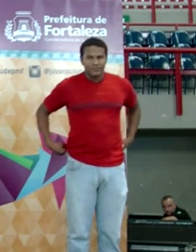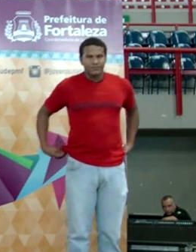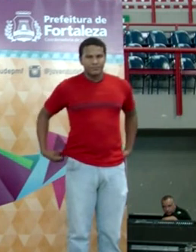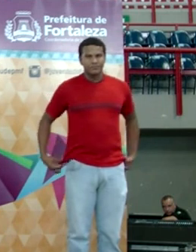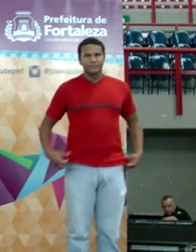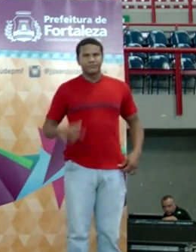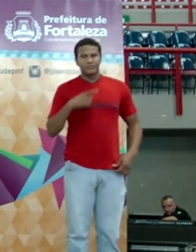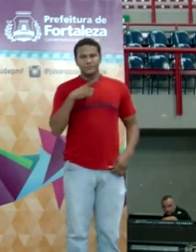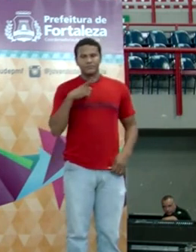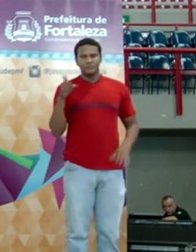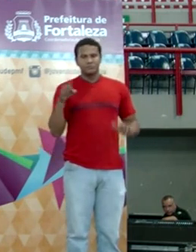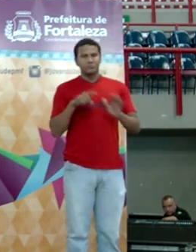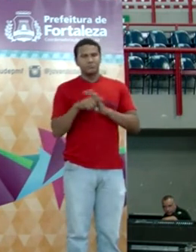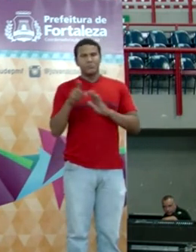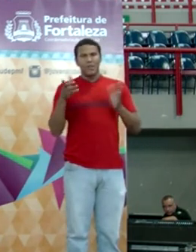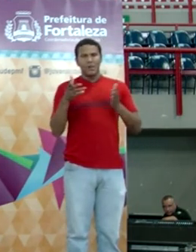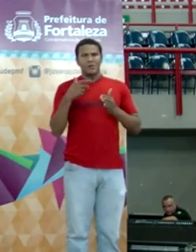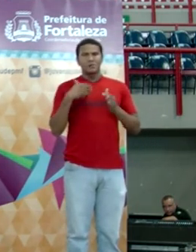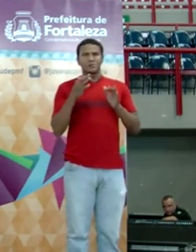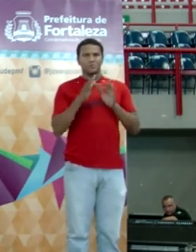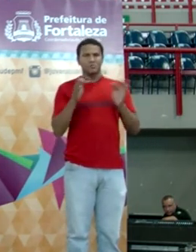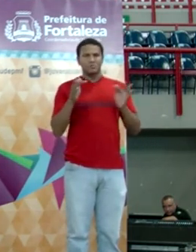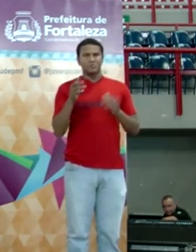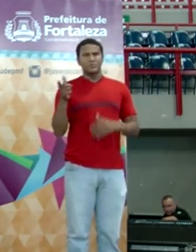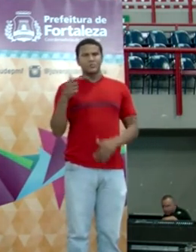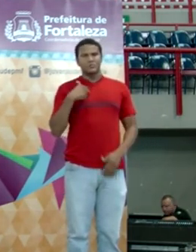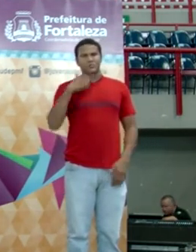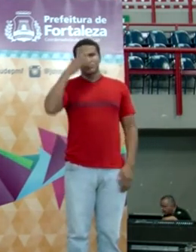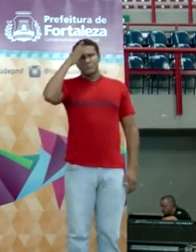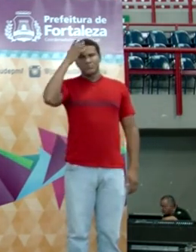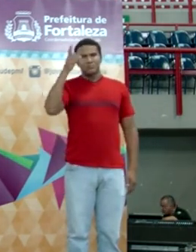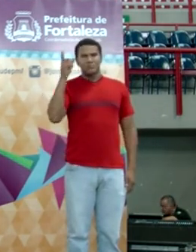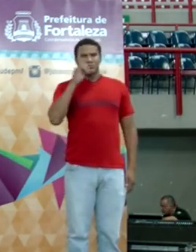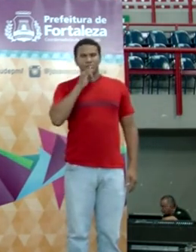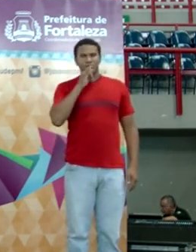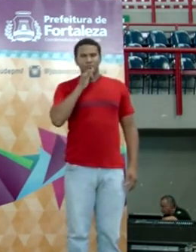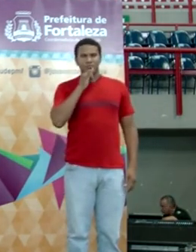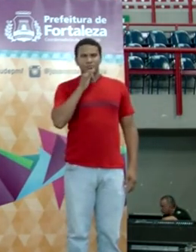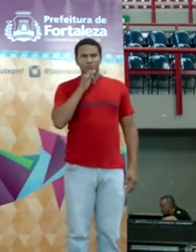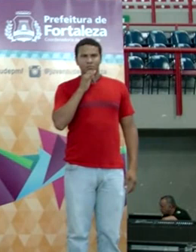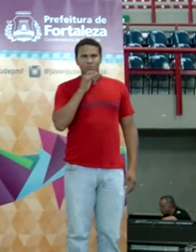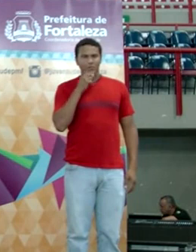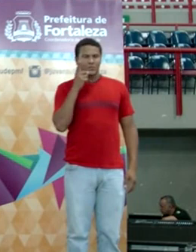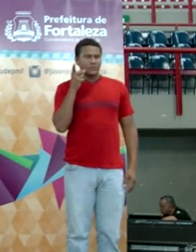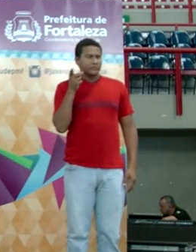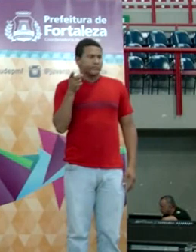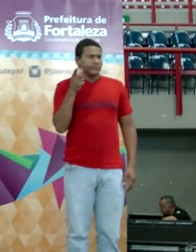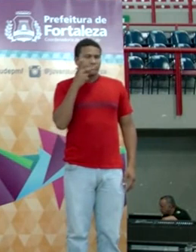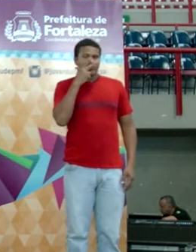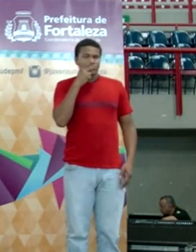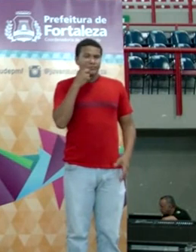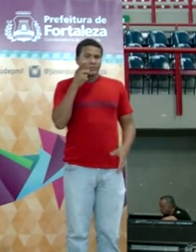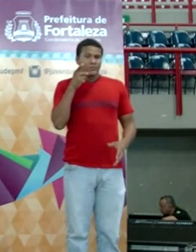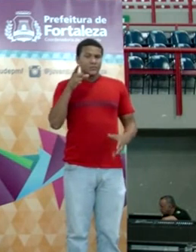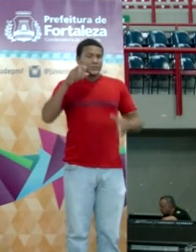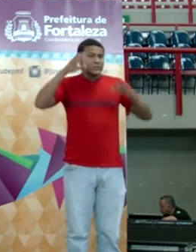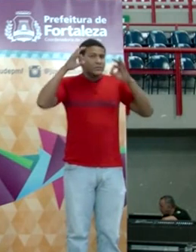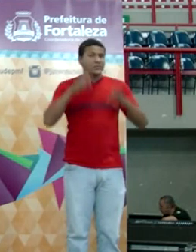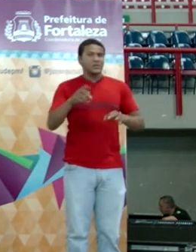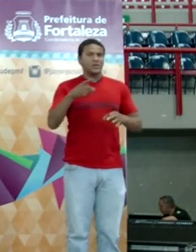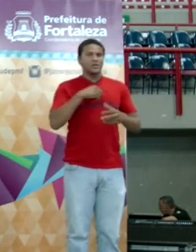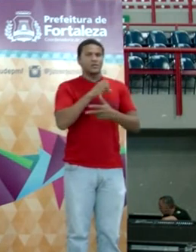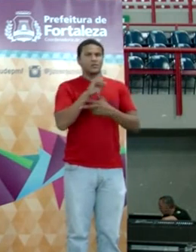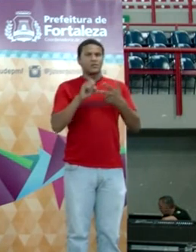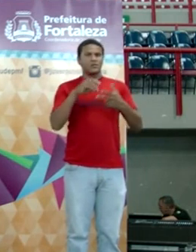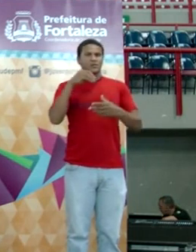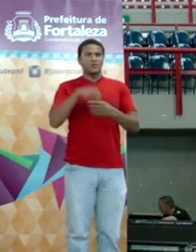mais simples, tá? E aqui é um outro tipo de questão que é impossível não cair na prova do Enem.